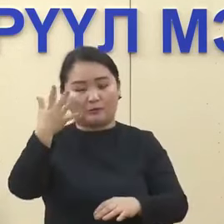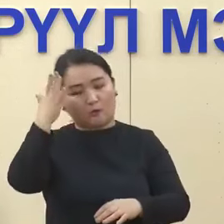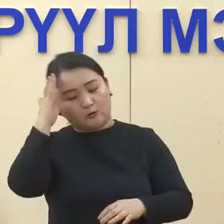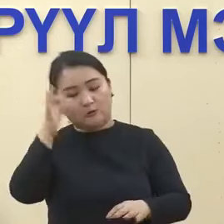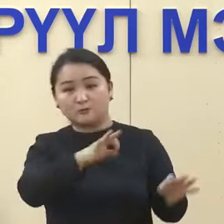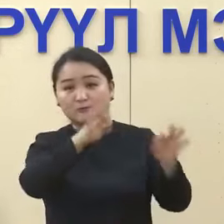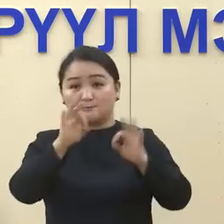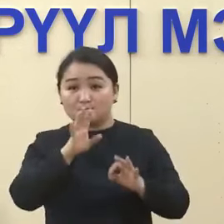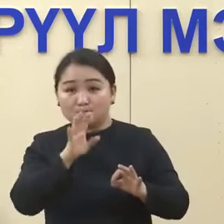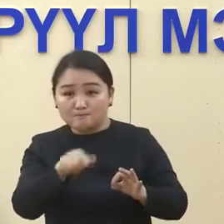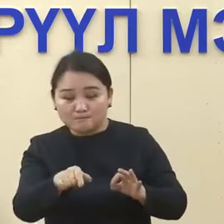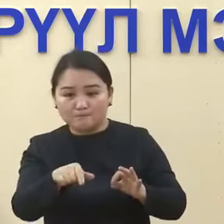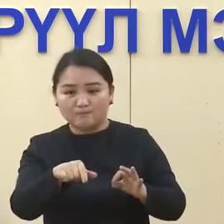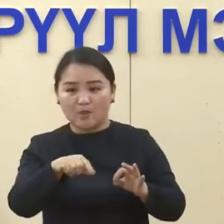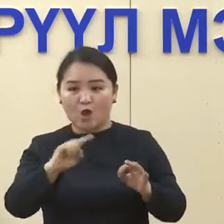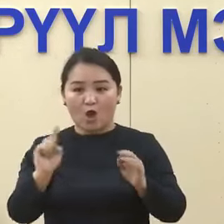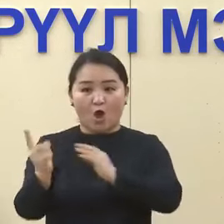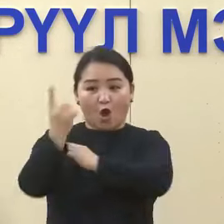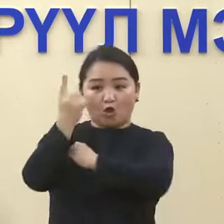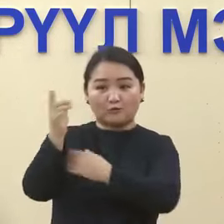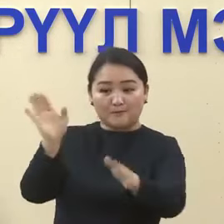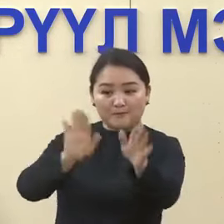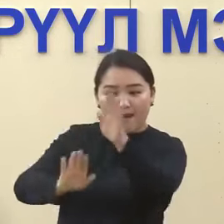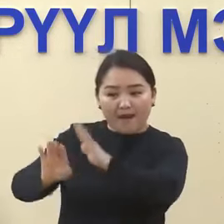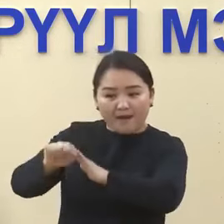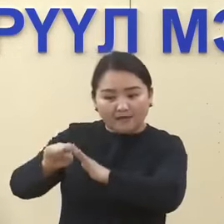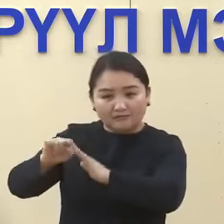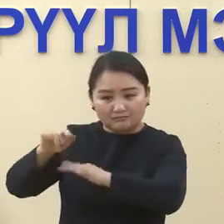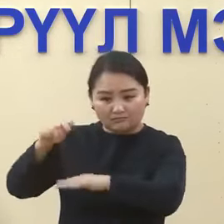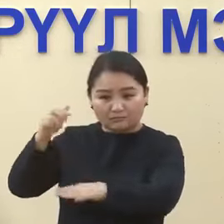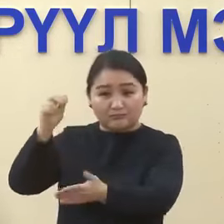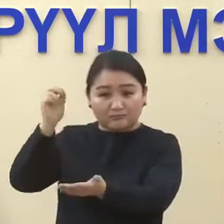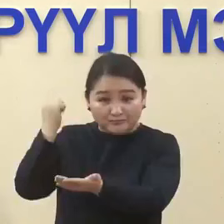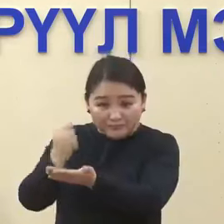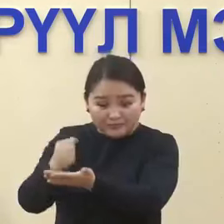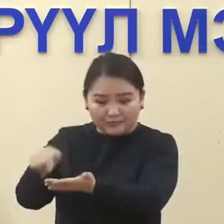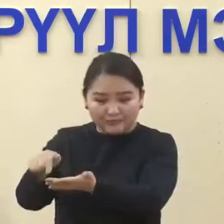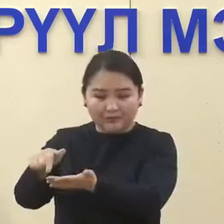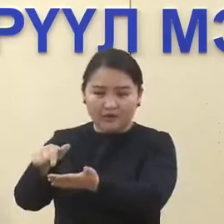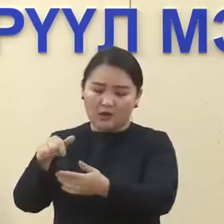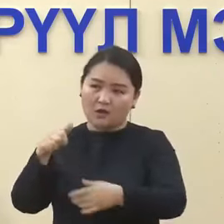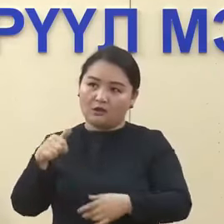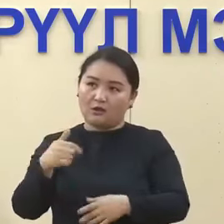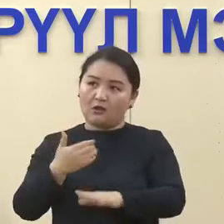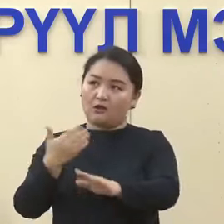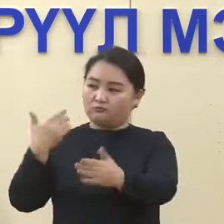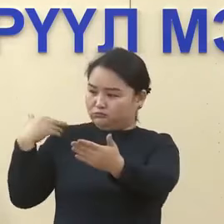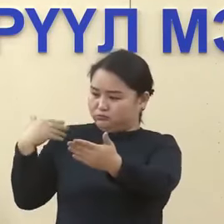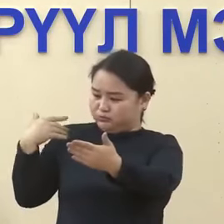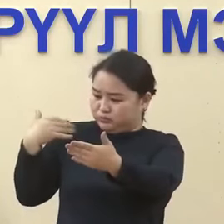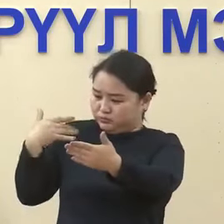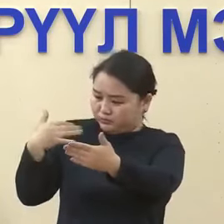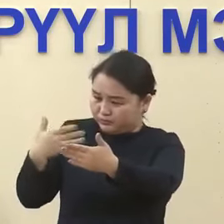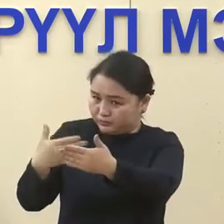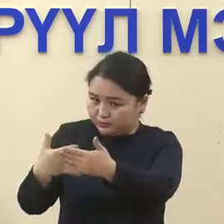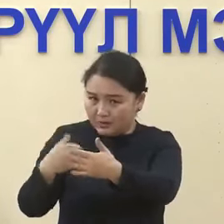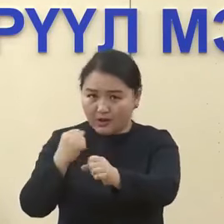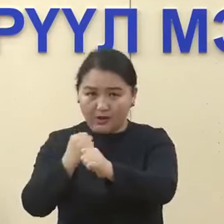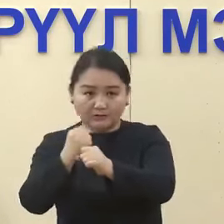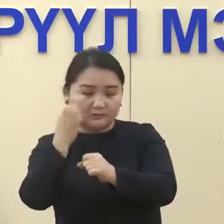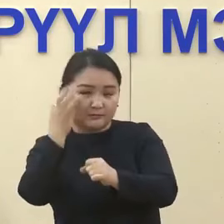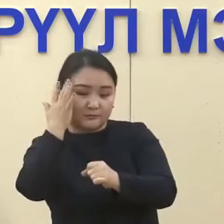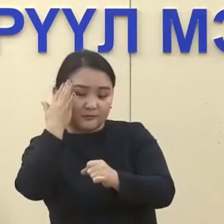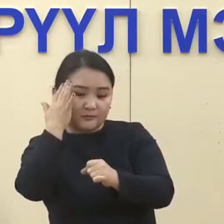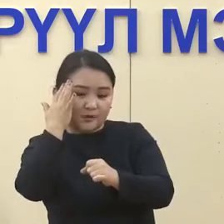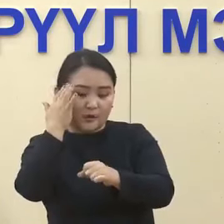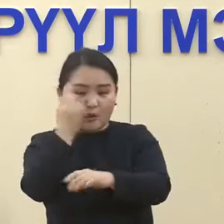байна. За, онц байдал тогтоосон анхны шийдвэрийг сунгаж байж өнөө хүртэл авч хэрэгжүүлсэн арга хэмжээний үр дүнг